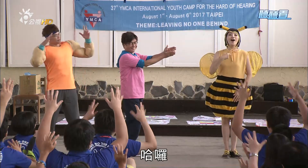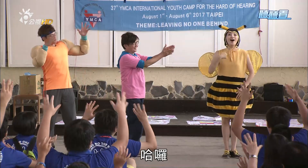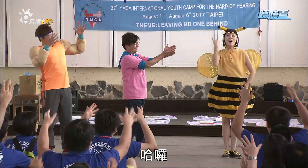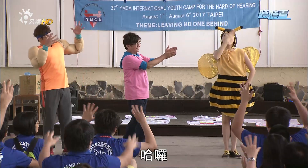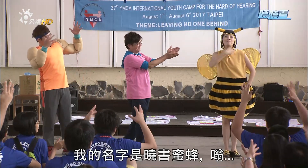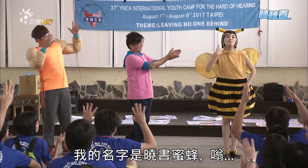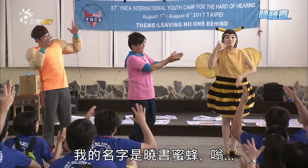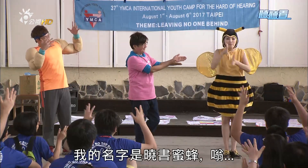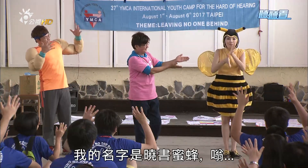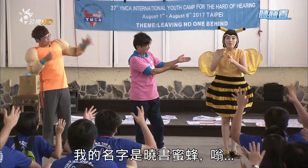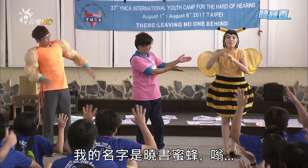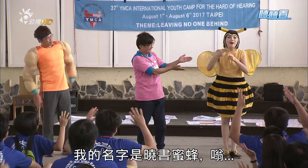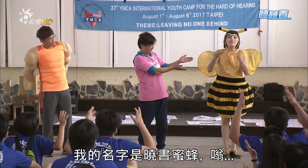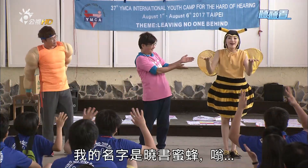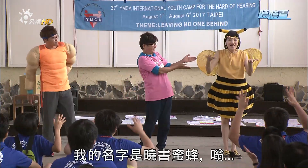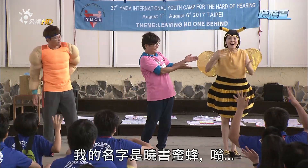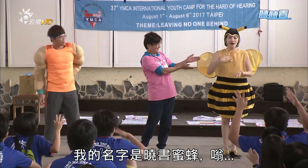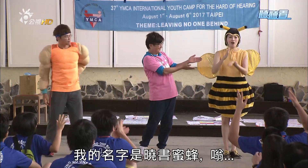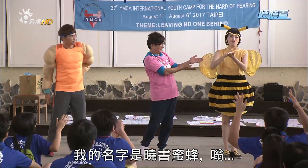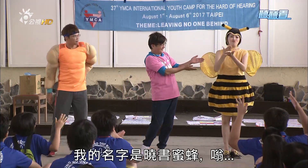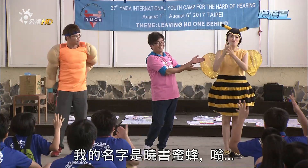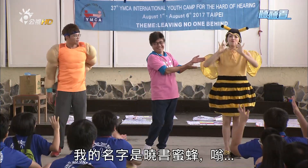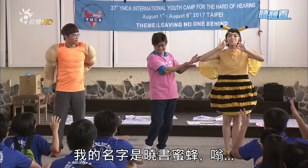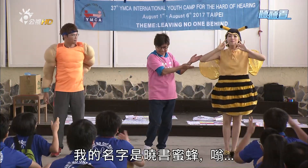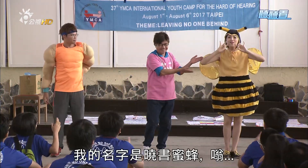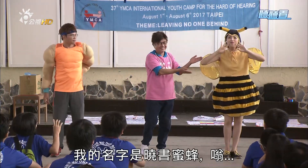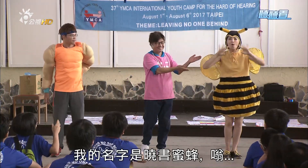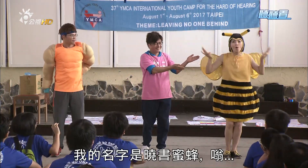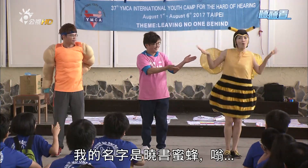Hello，我的名字是小书蜜蜂。